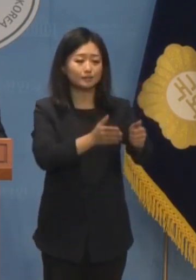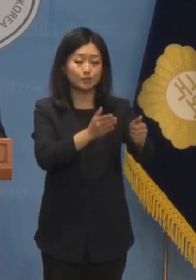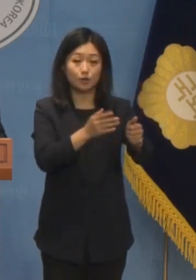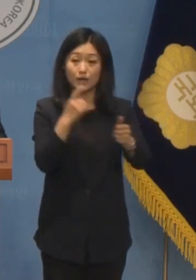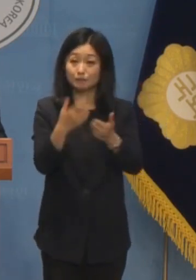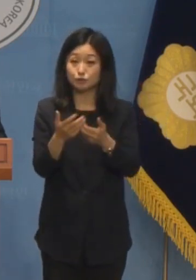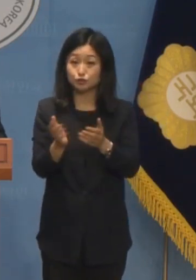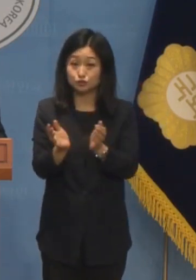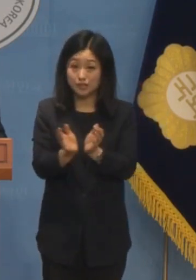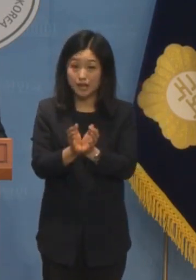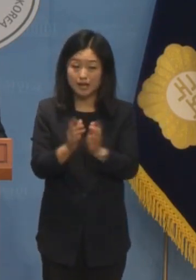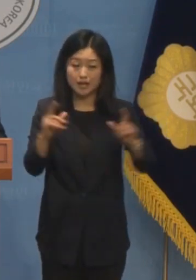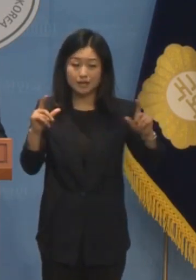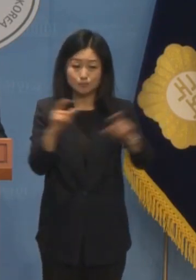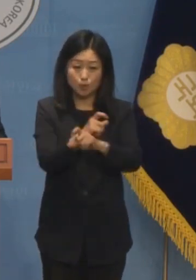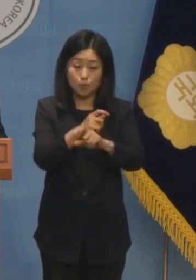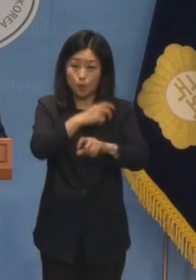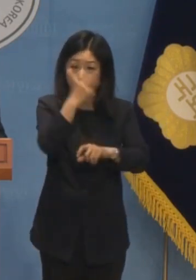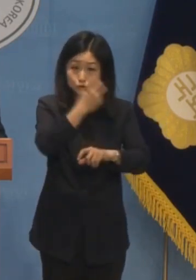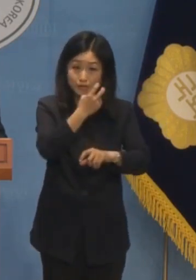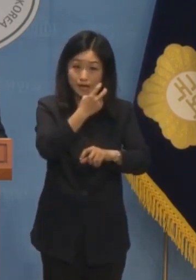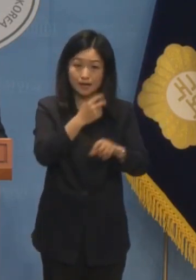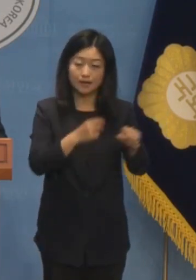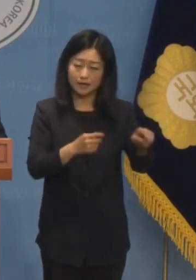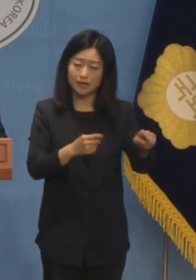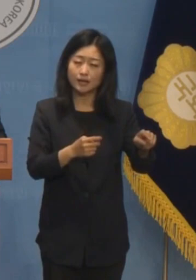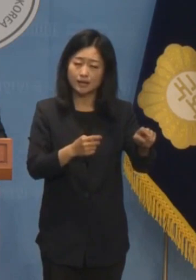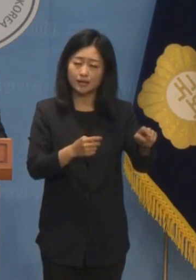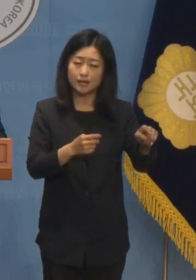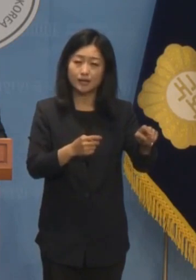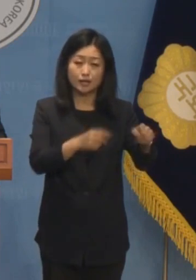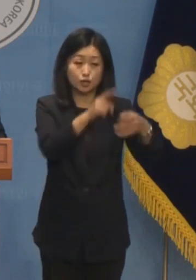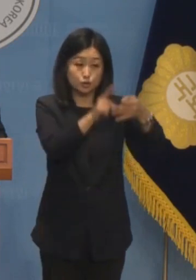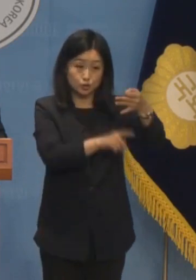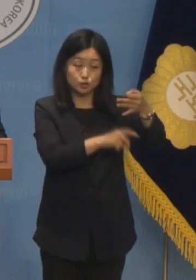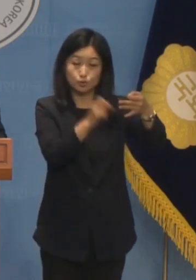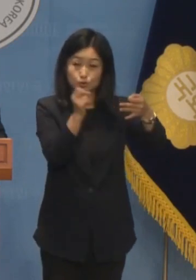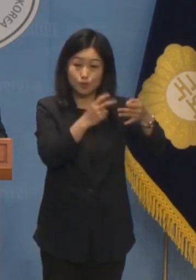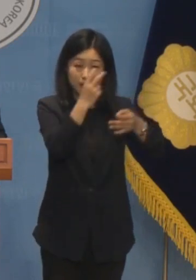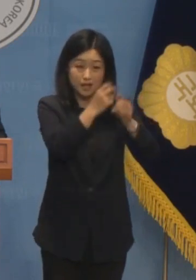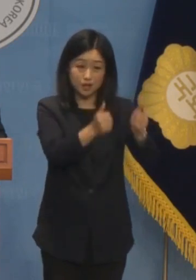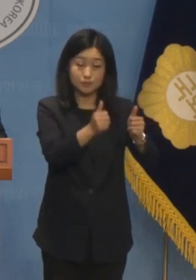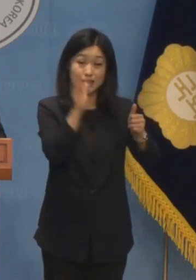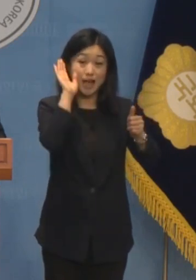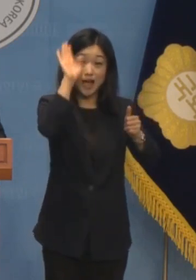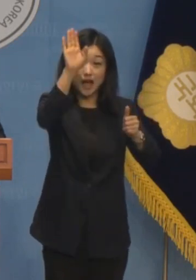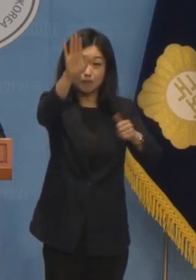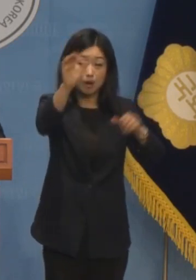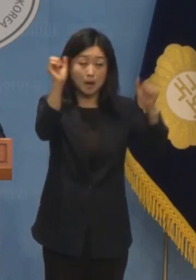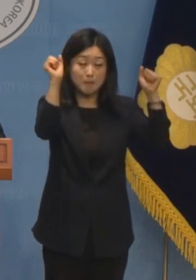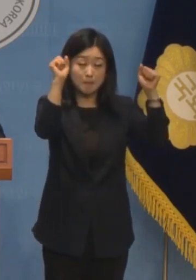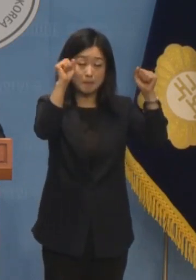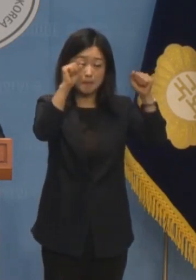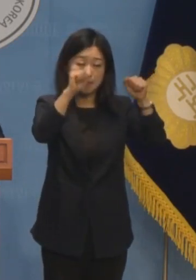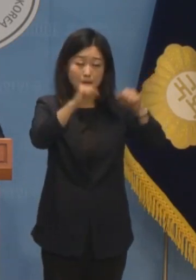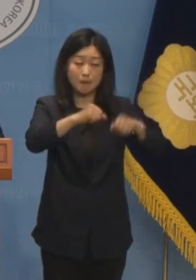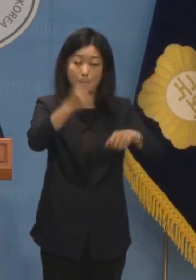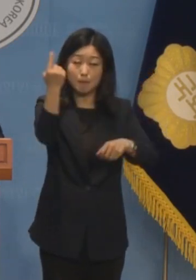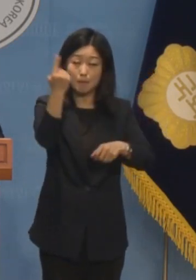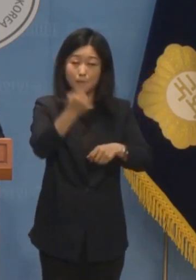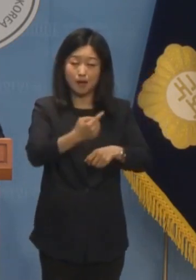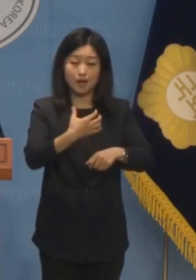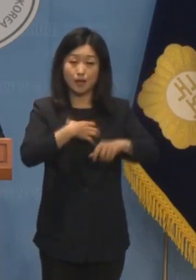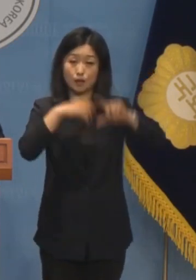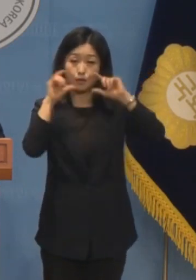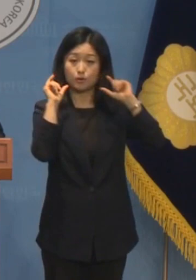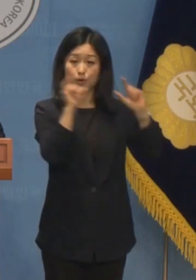더불어민주당은 비열한 정치 보복 수사는 윤석열 정권과 검찰의 몰락을 재촉하게 될 것임을